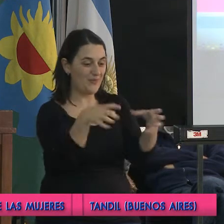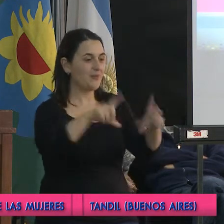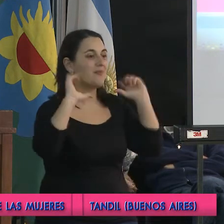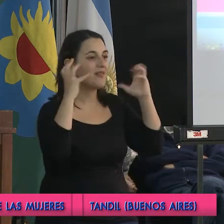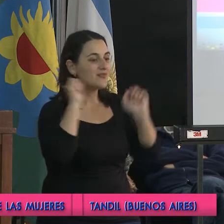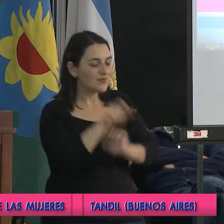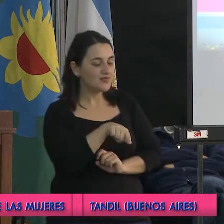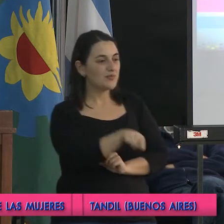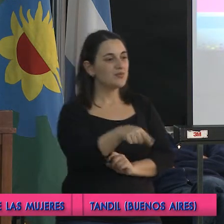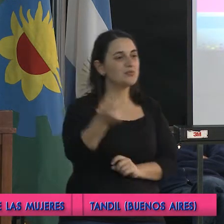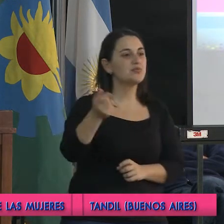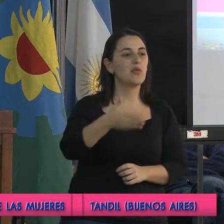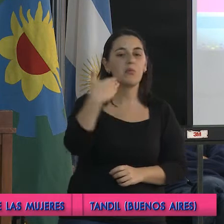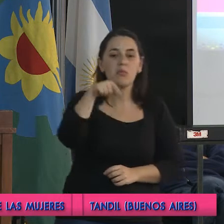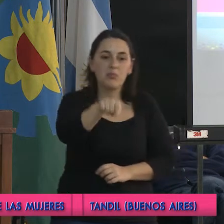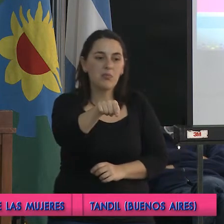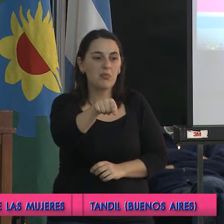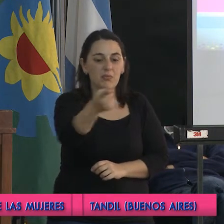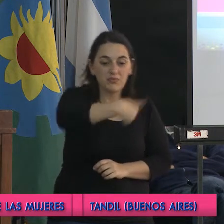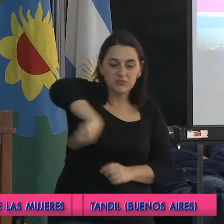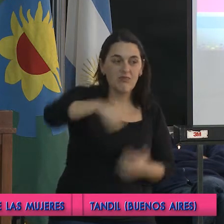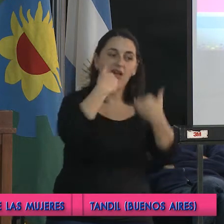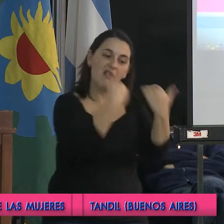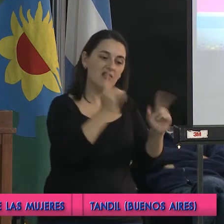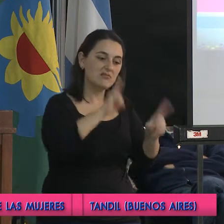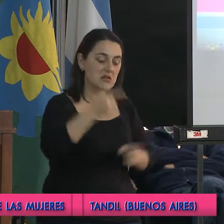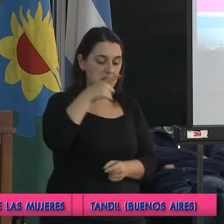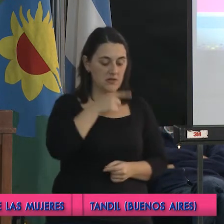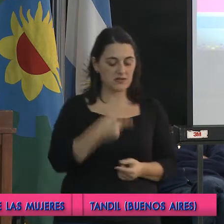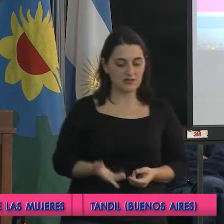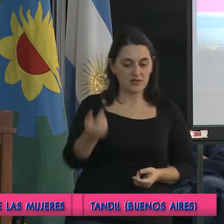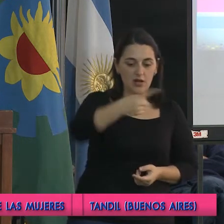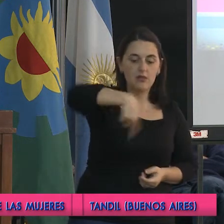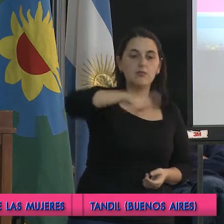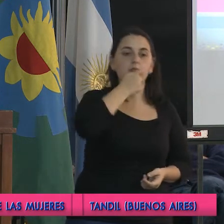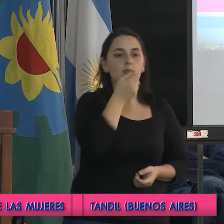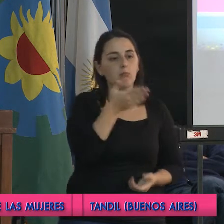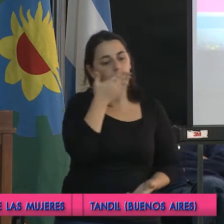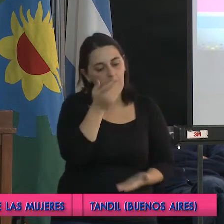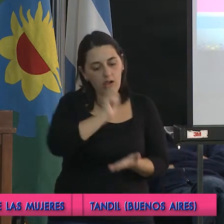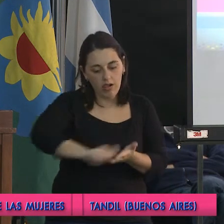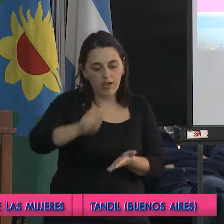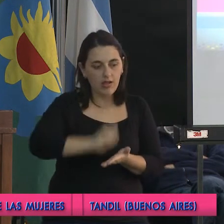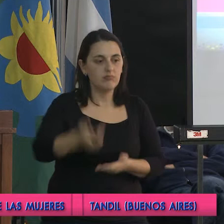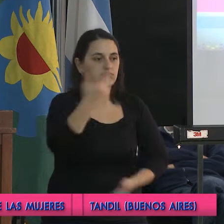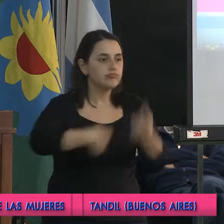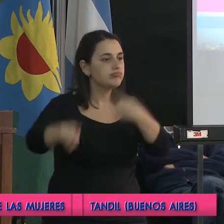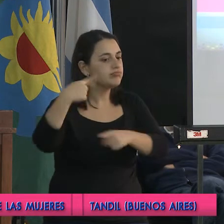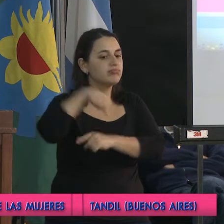populares, alternativas, y en donde parece ser que la burocracia, que la burocratización de muchos